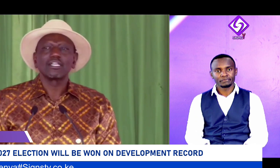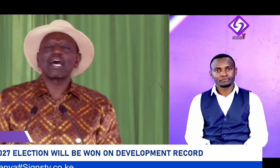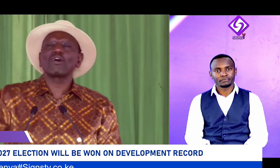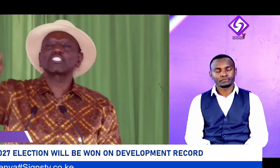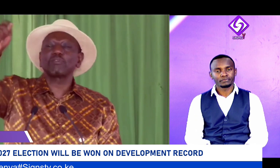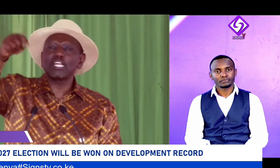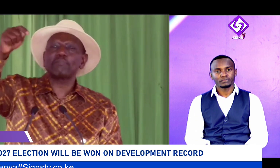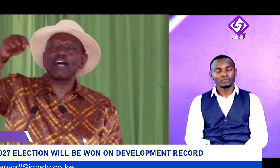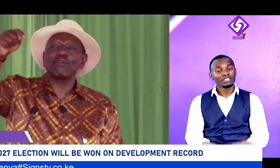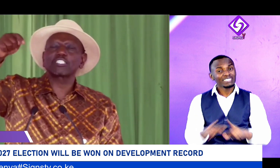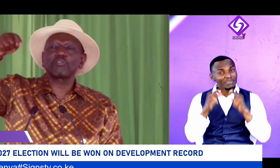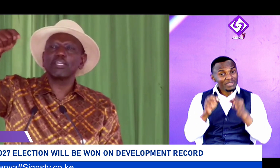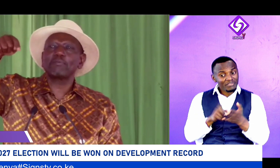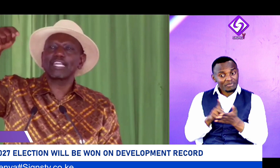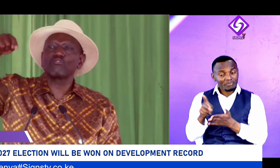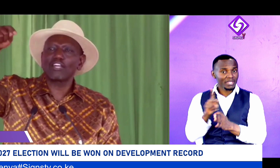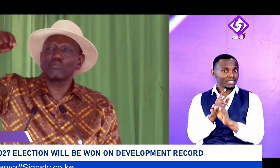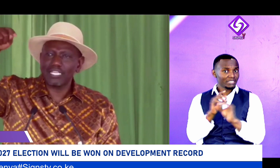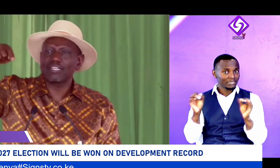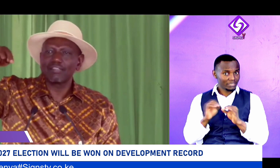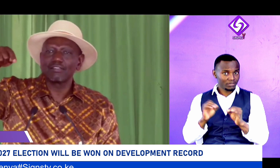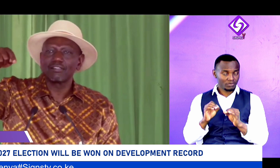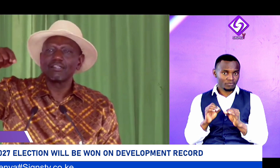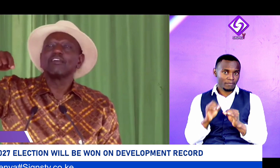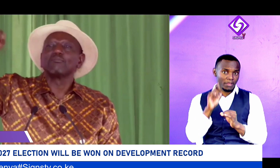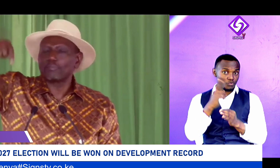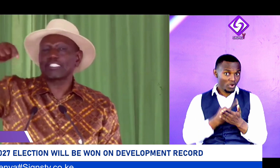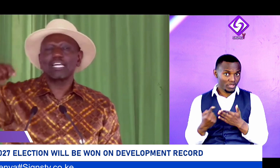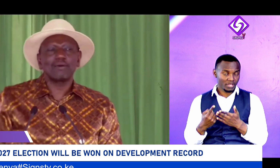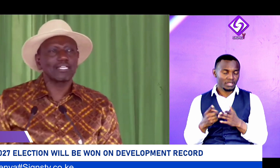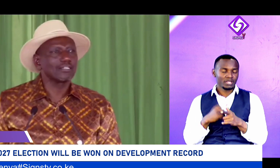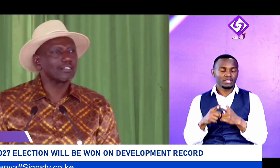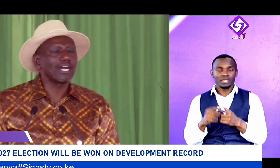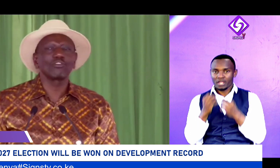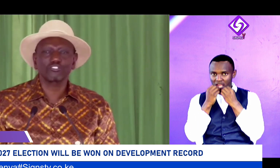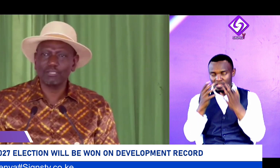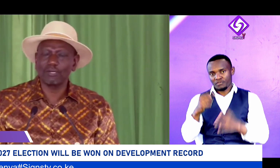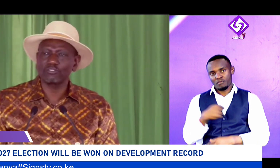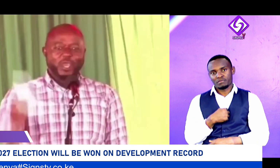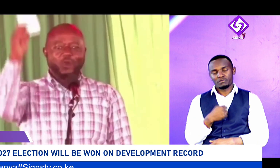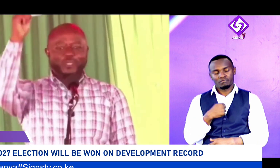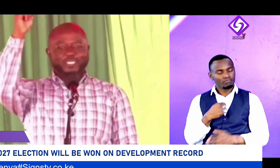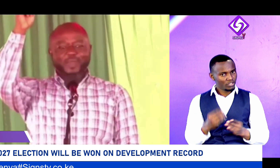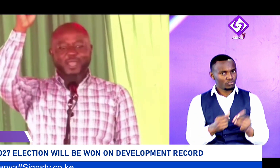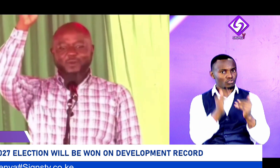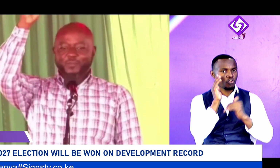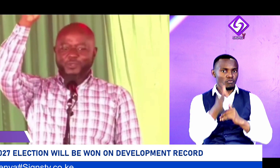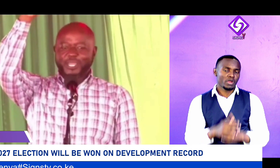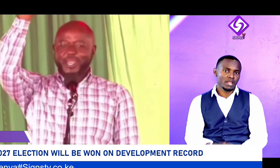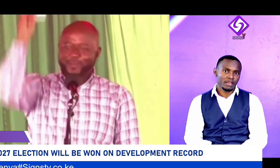Na wasipolipa in 1 week munipatie habari. I will sort them out. Wewe umesema yako report card